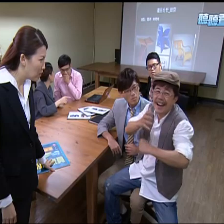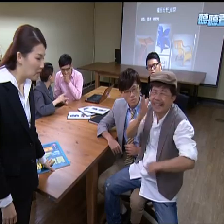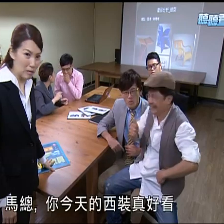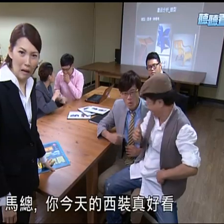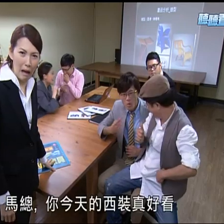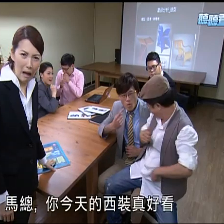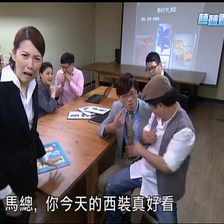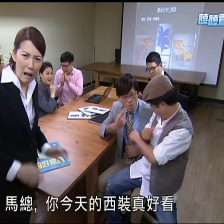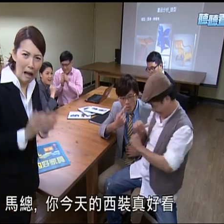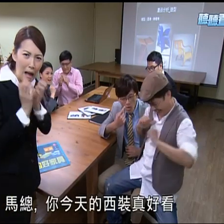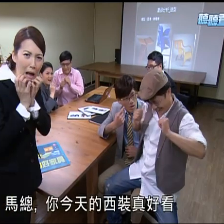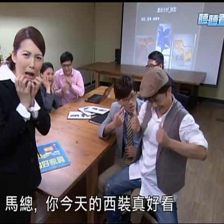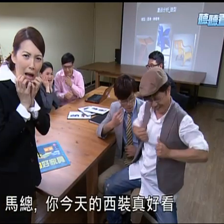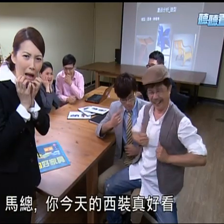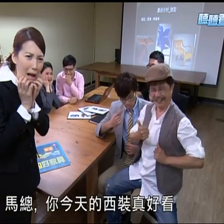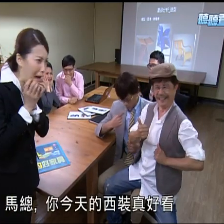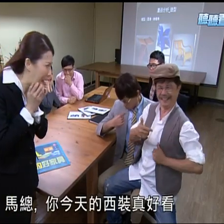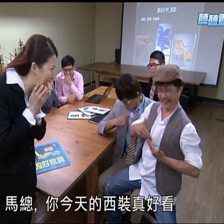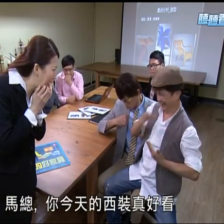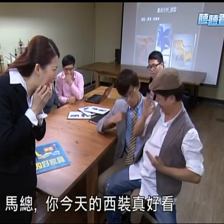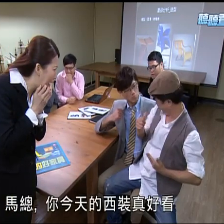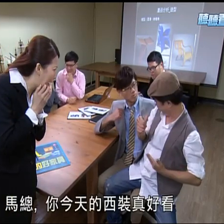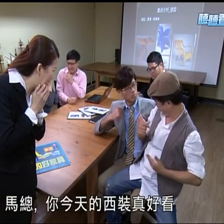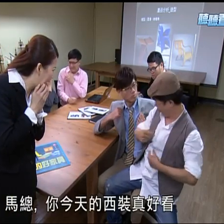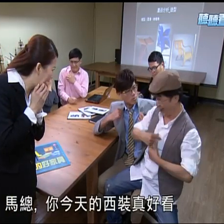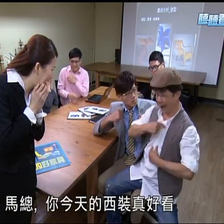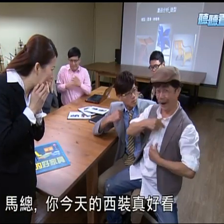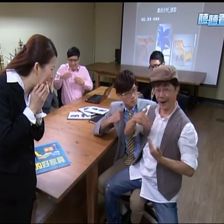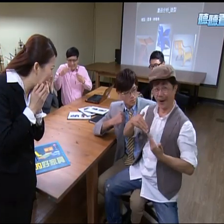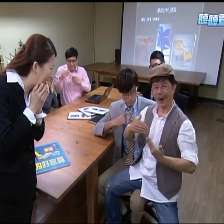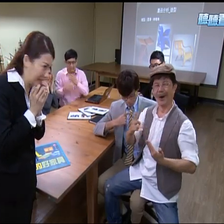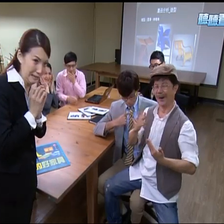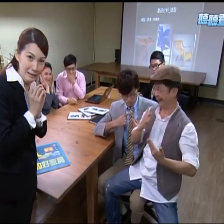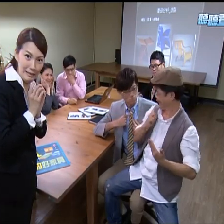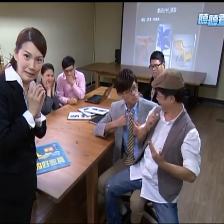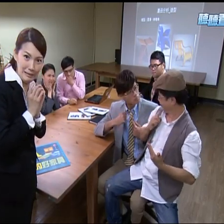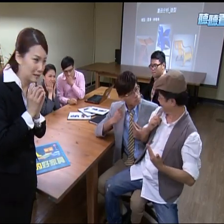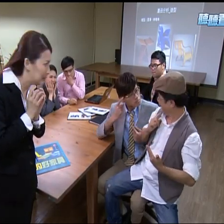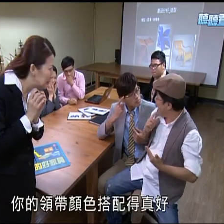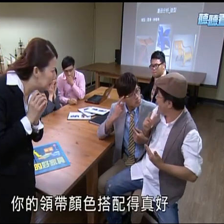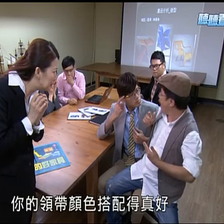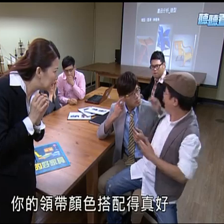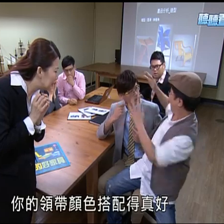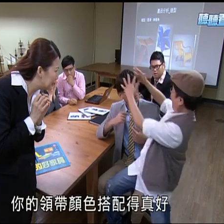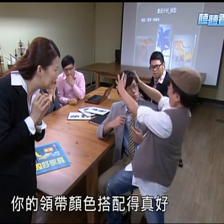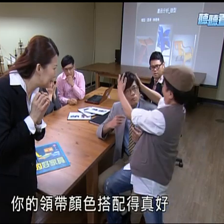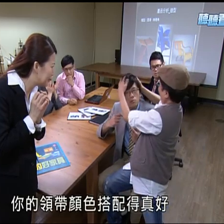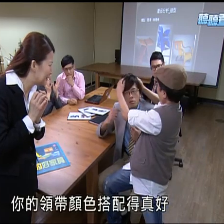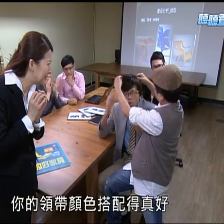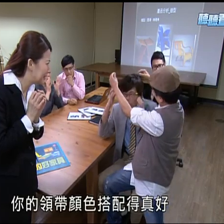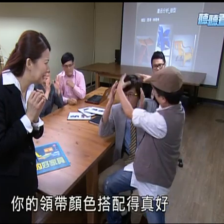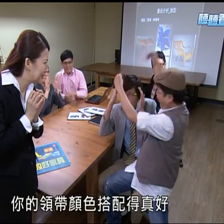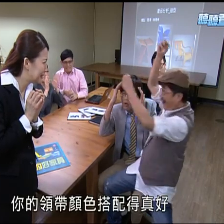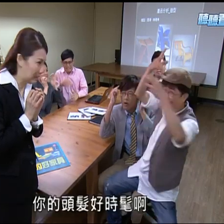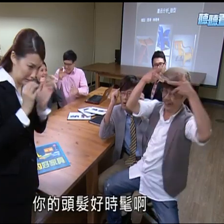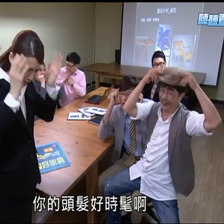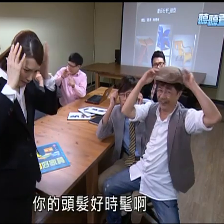哎呀，马总啊，哎呦，你今天的西装真好看呐、啊！哎呀，你的领带颜色搭配的真好，你的头发好